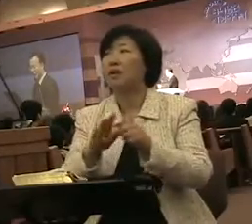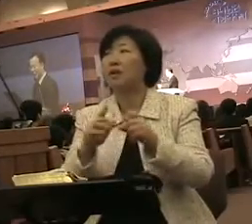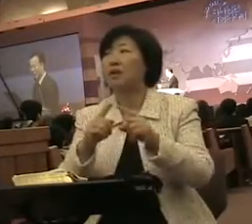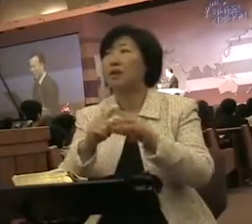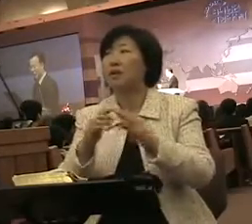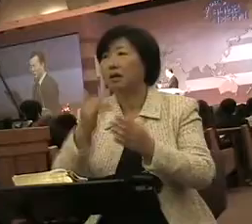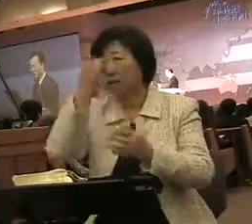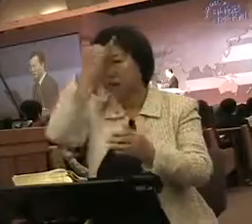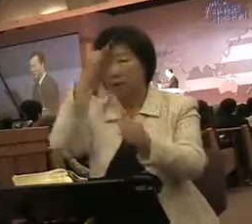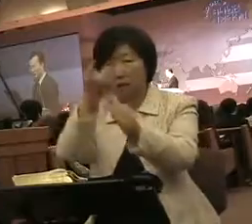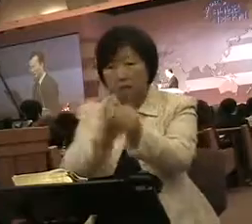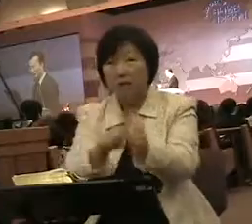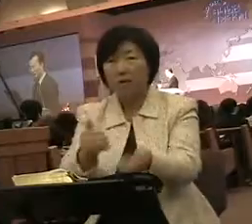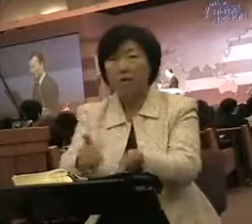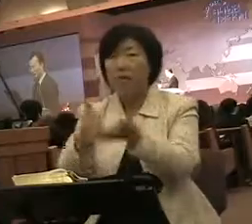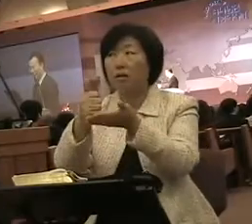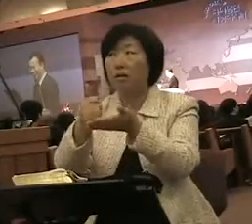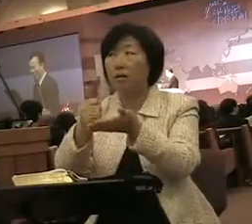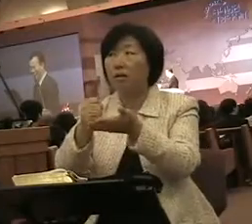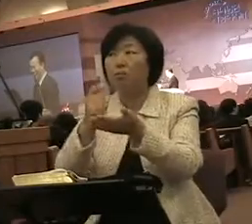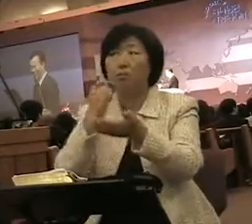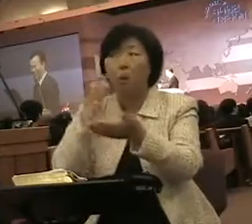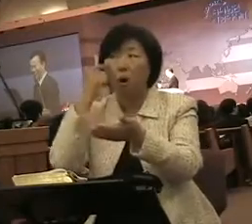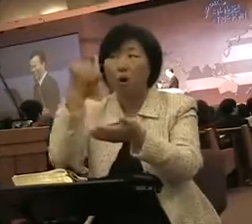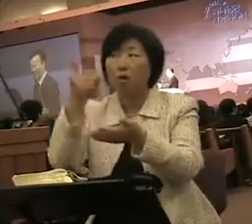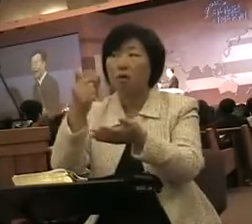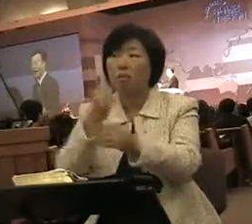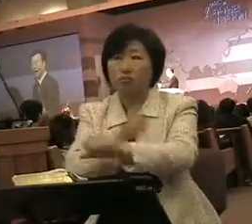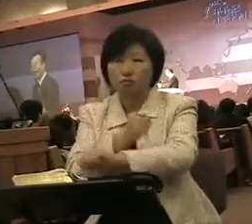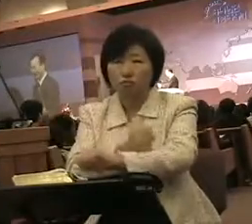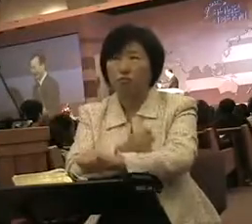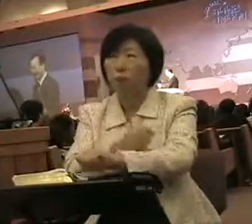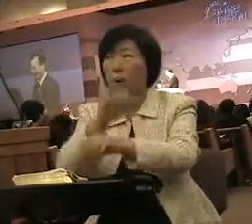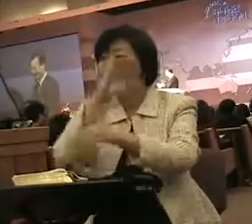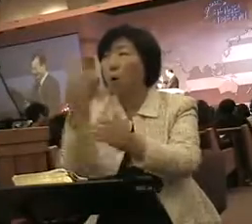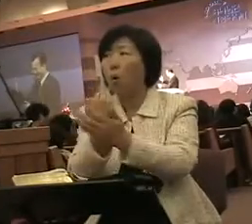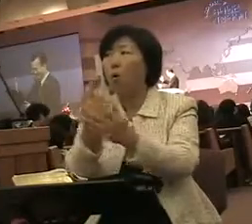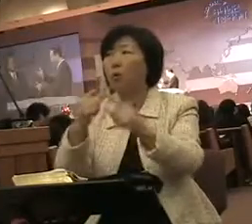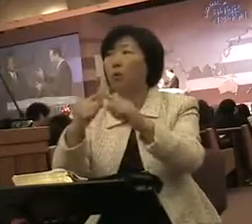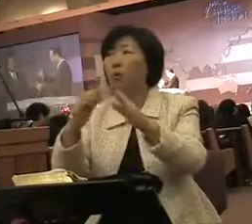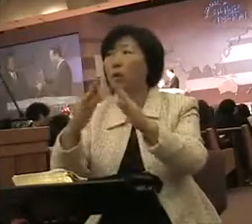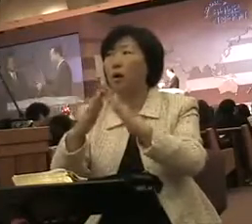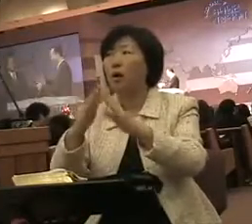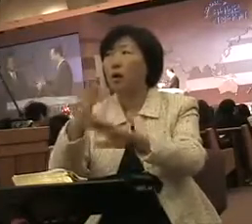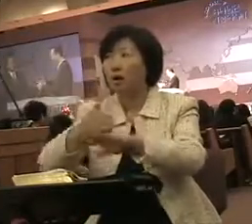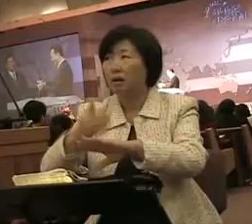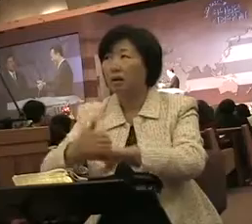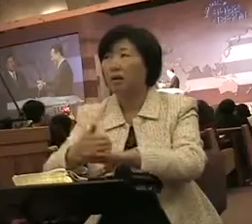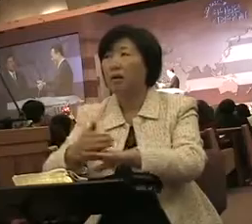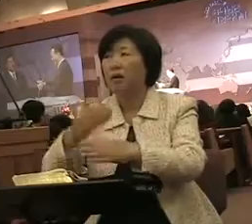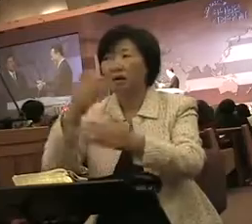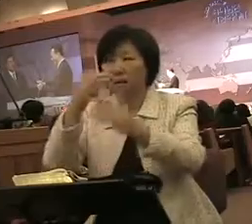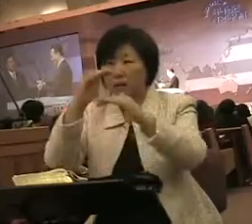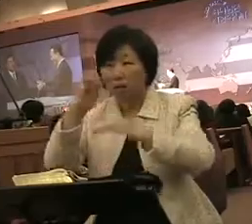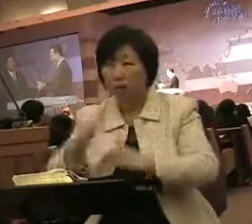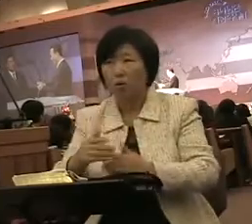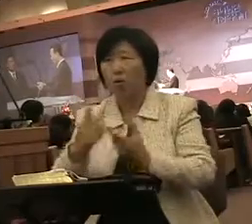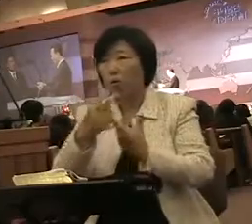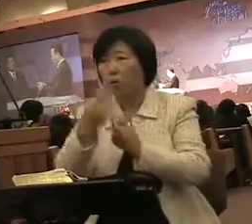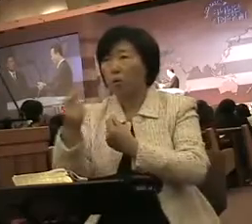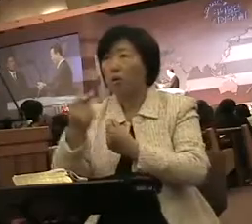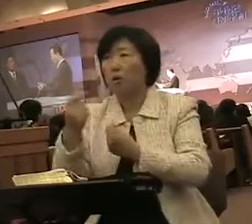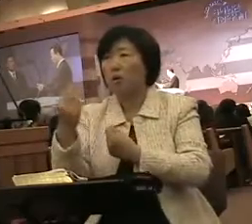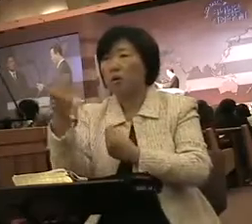사람들을 충성스럽게 섬기신 목사님의 노고에 온 교회가 감사드립니다. 나머지 내용은 답기에 이제